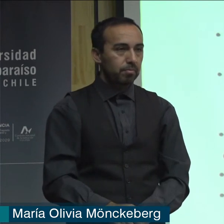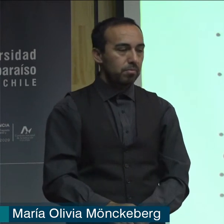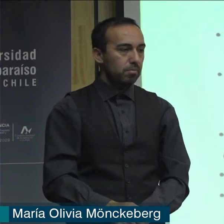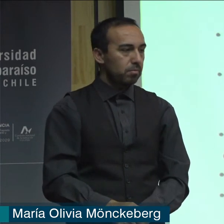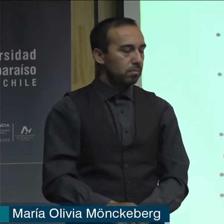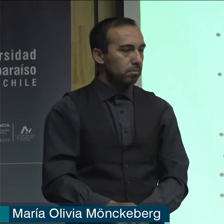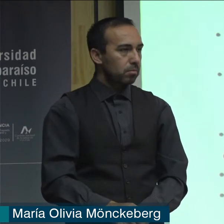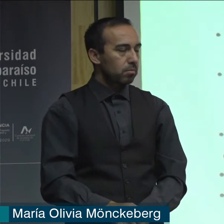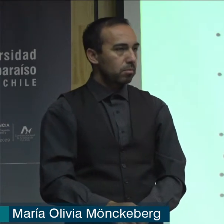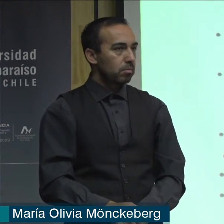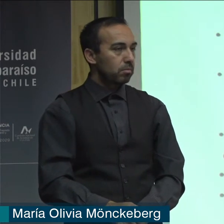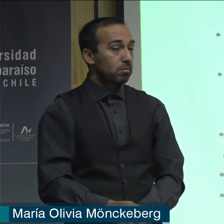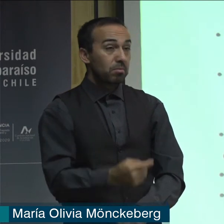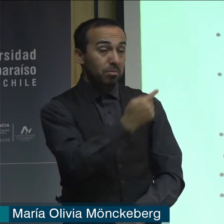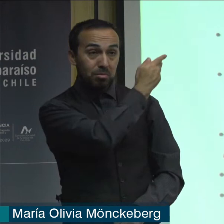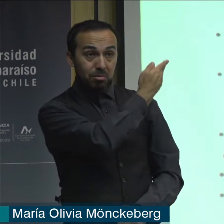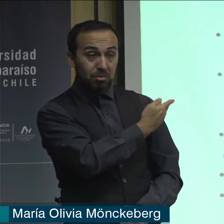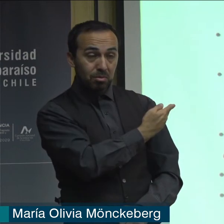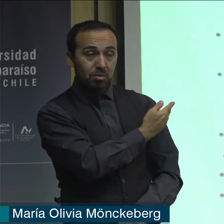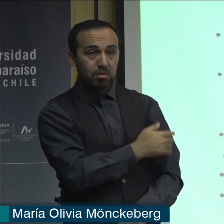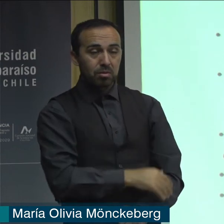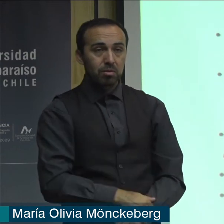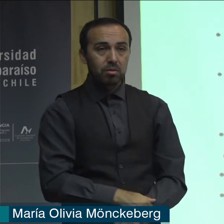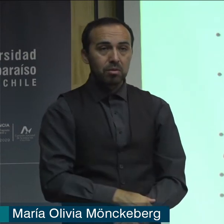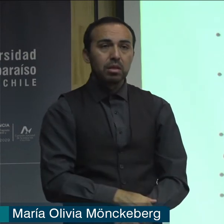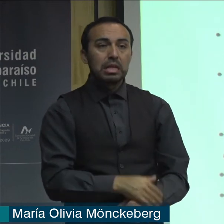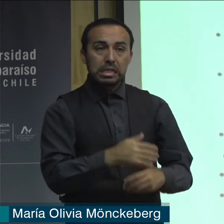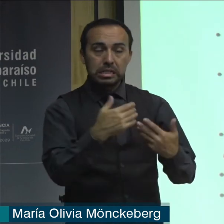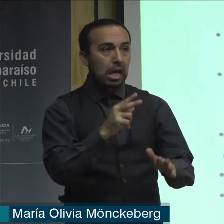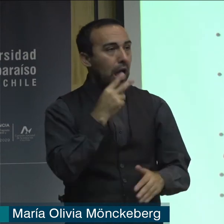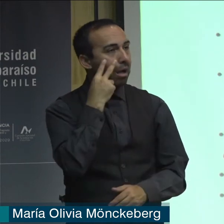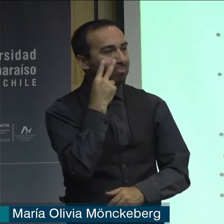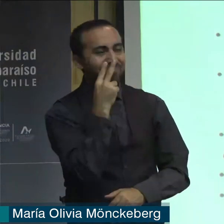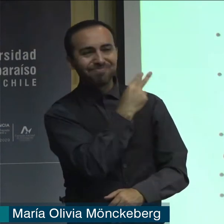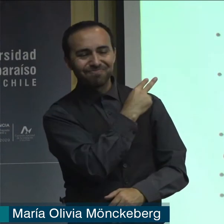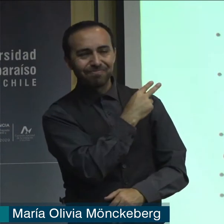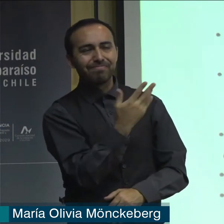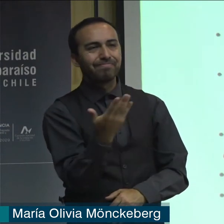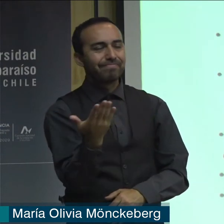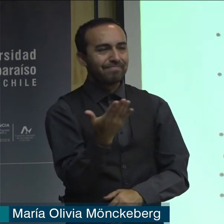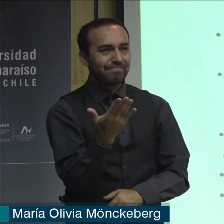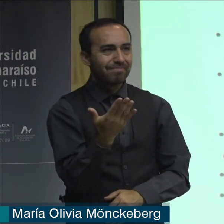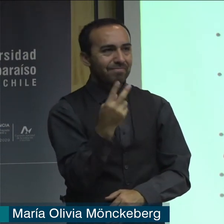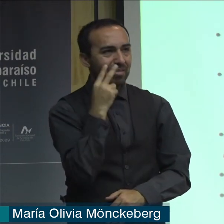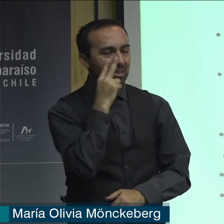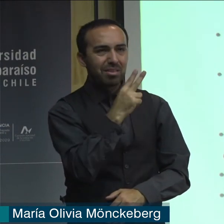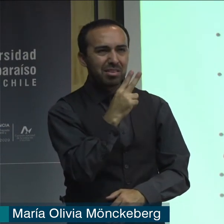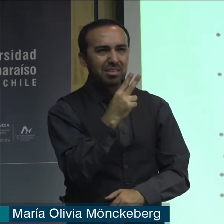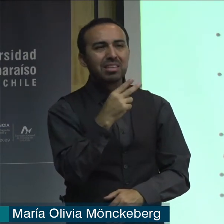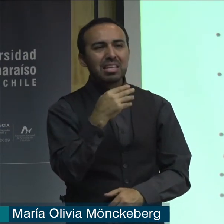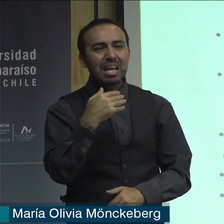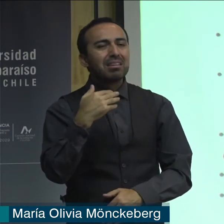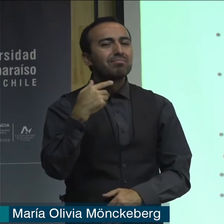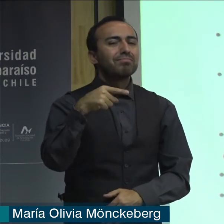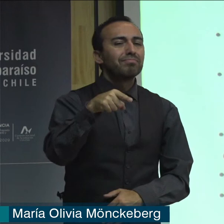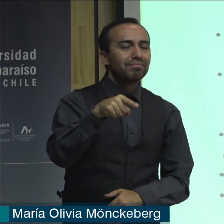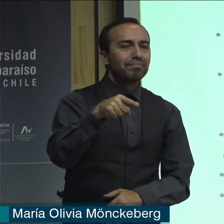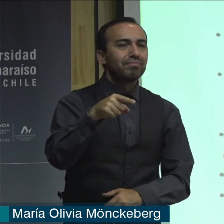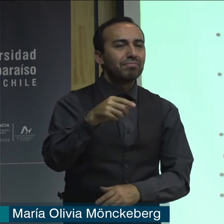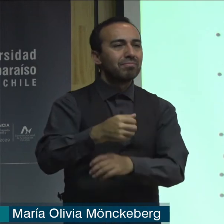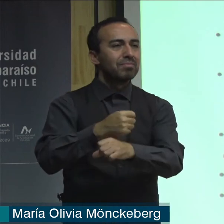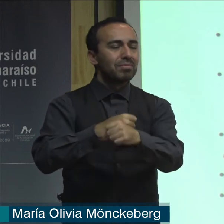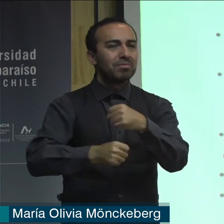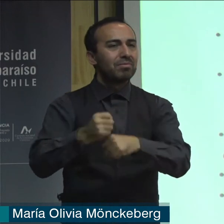y acá vamos viendo ya llegando a al 80 a ese año